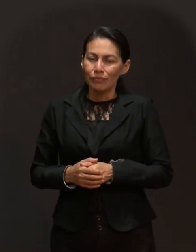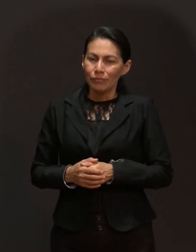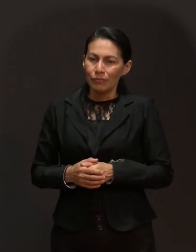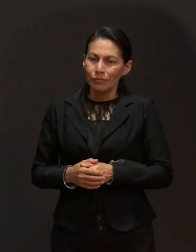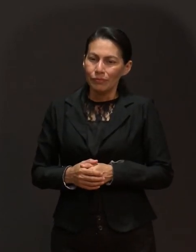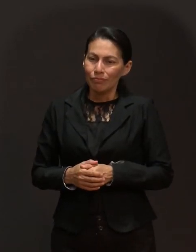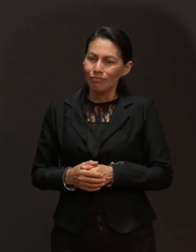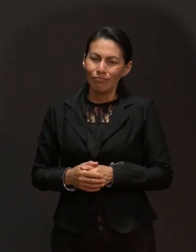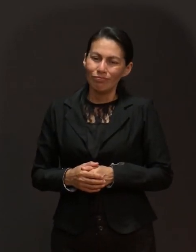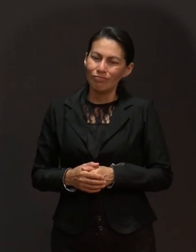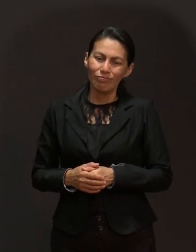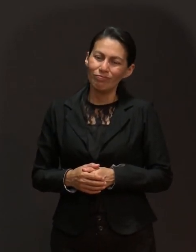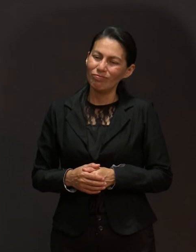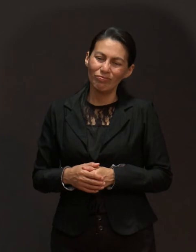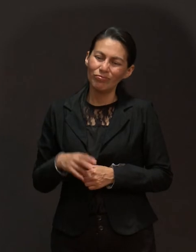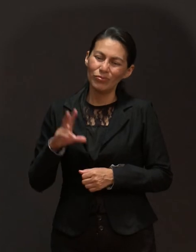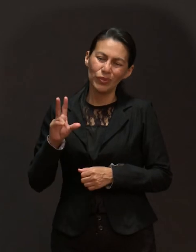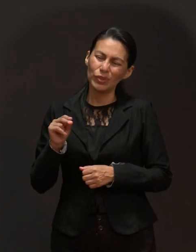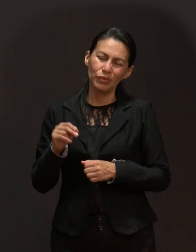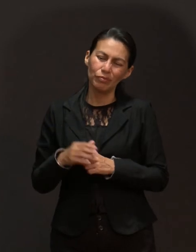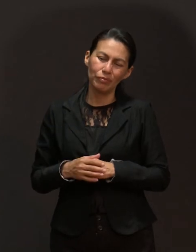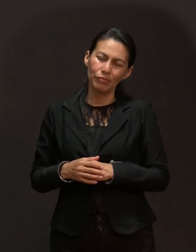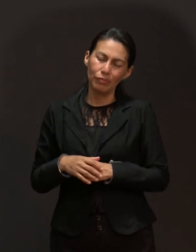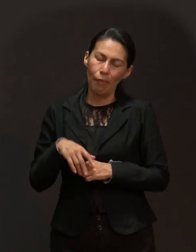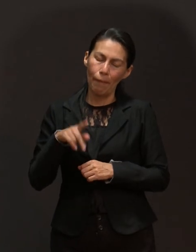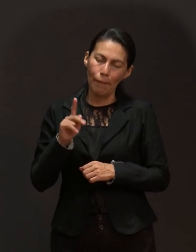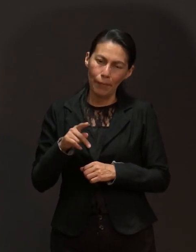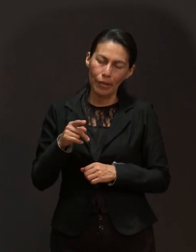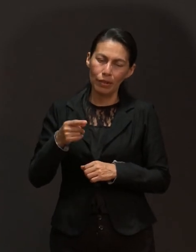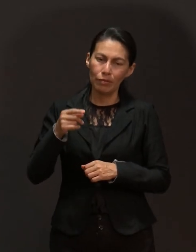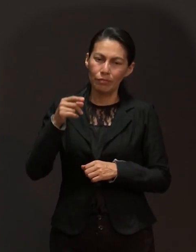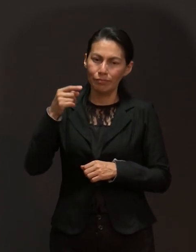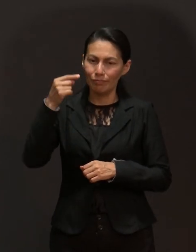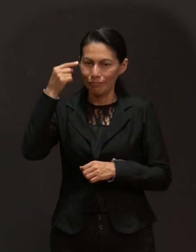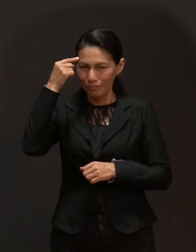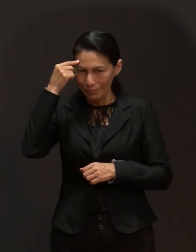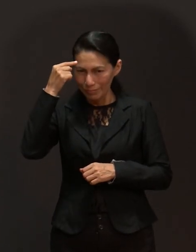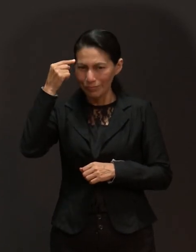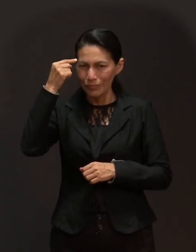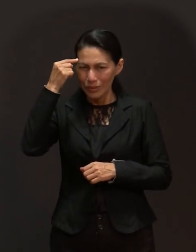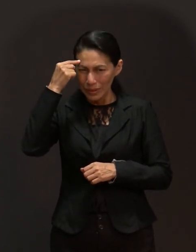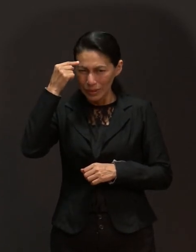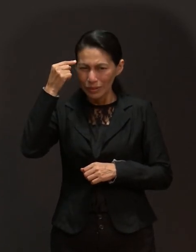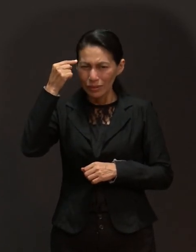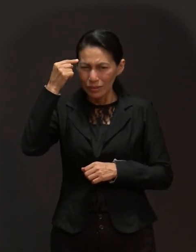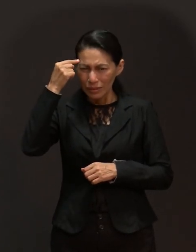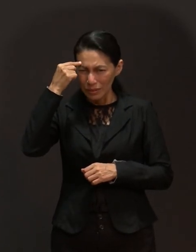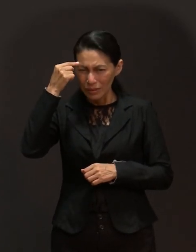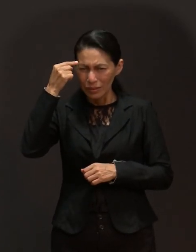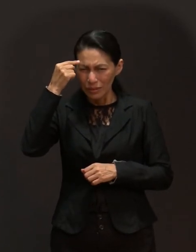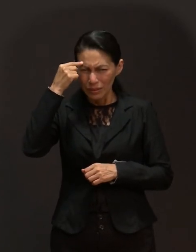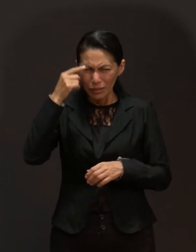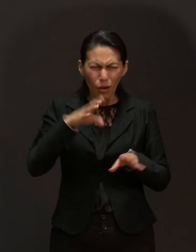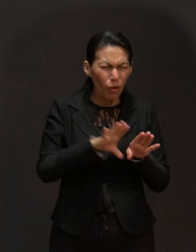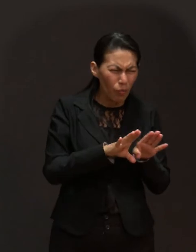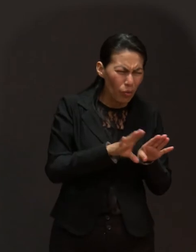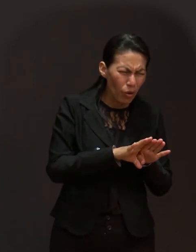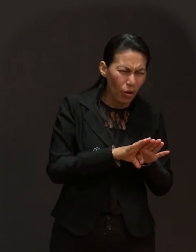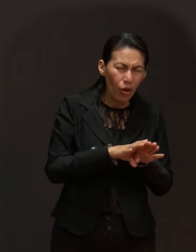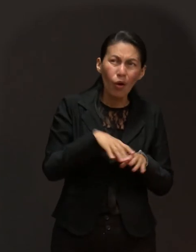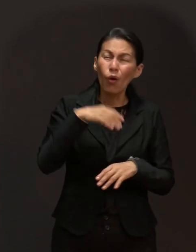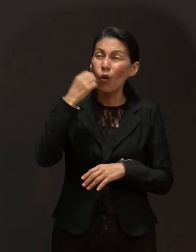entonces dije no pero esa idea fue madurando pastor en los próximos días ¿cómo